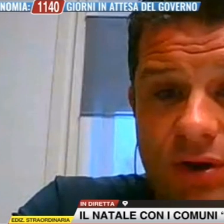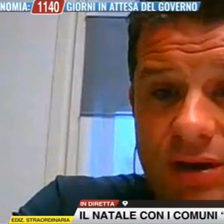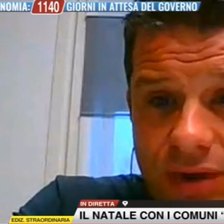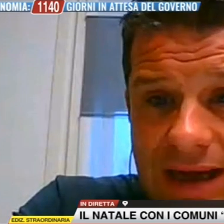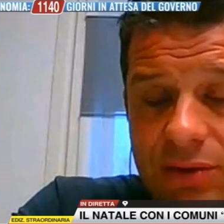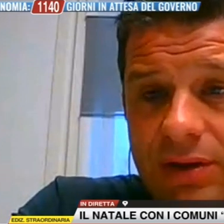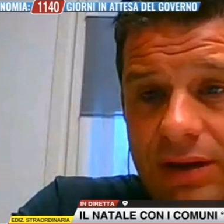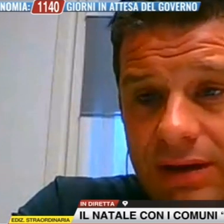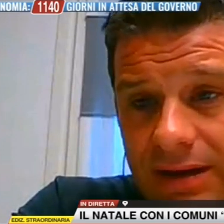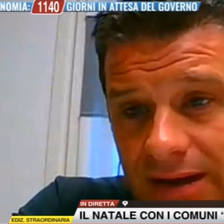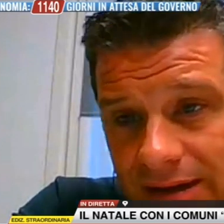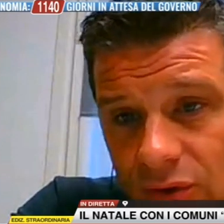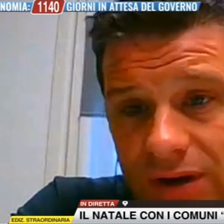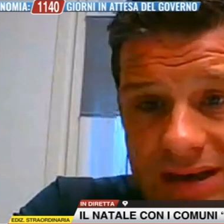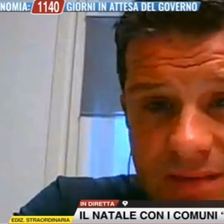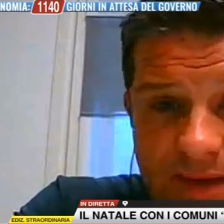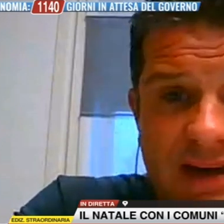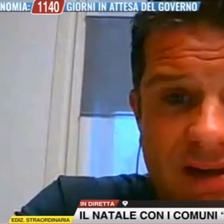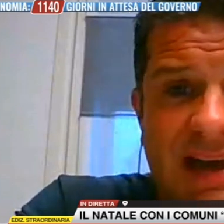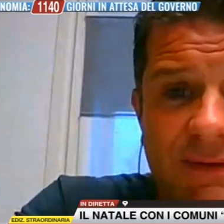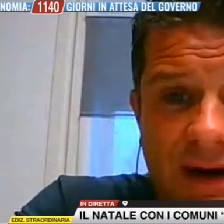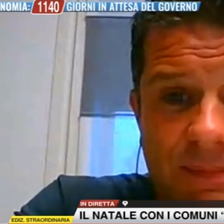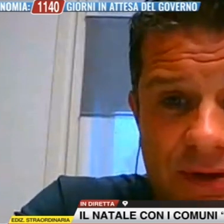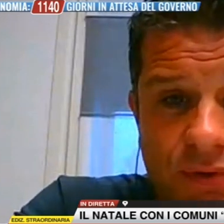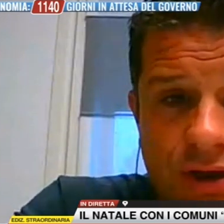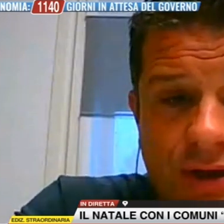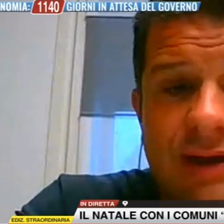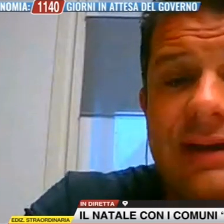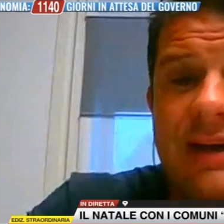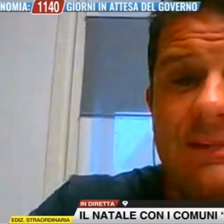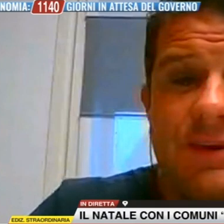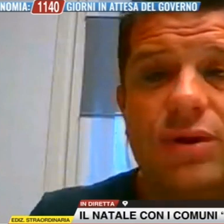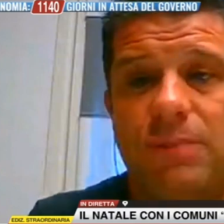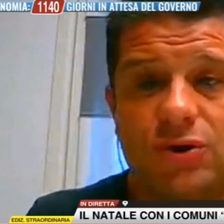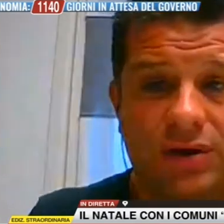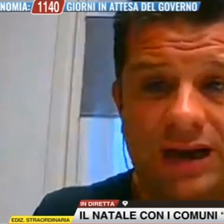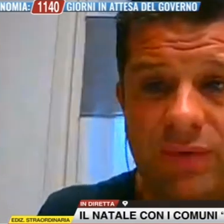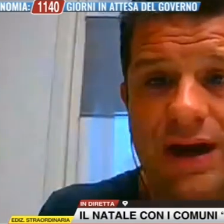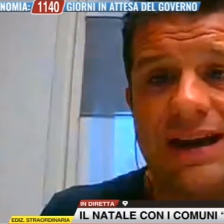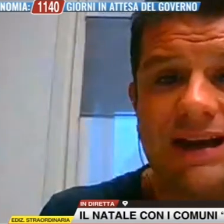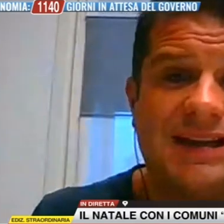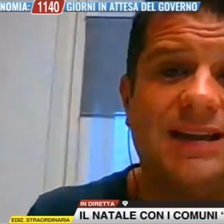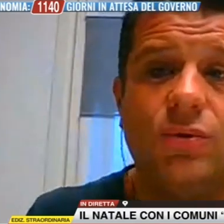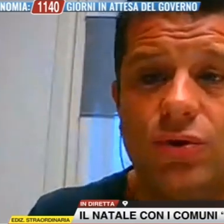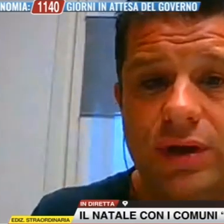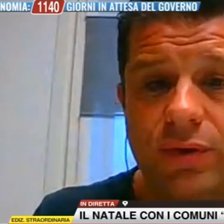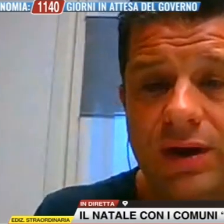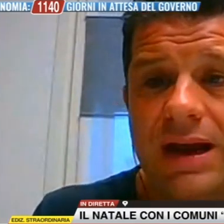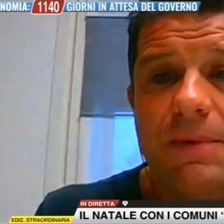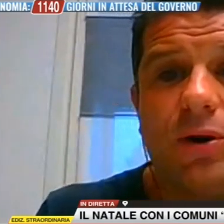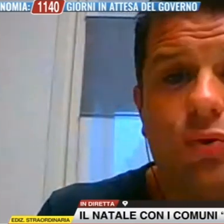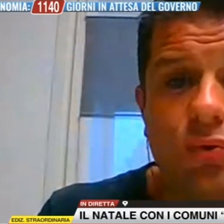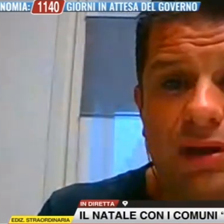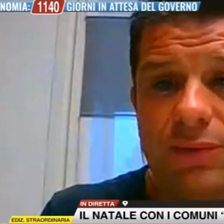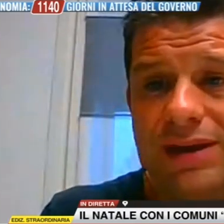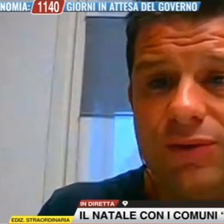massimo i contatti non estremamente necessari fra le persone, cioè che le persone possano andare a lavorare, che le aziende non chiudano,